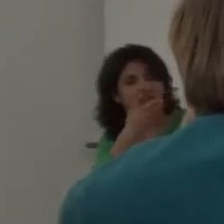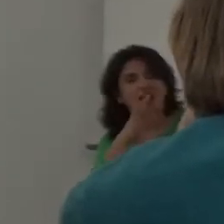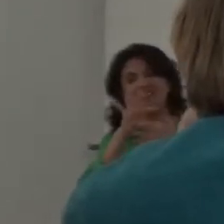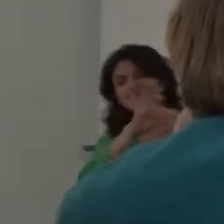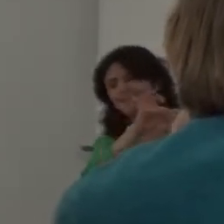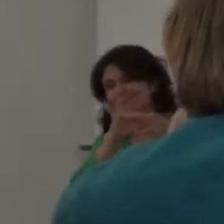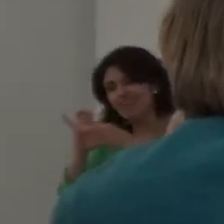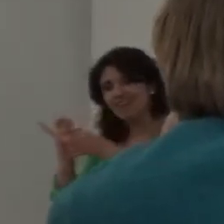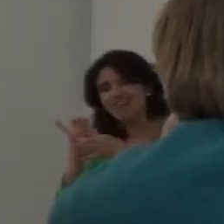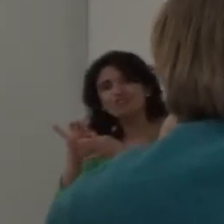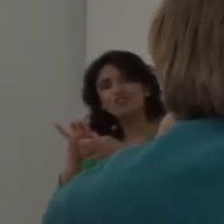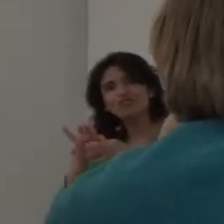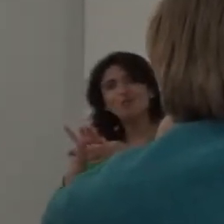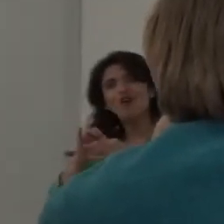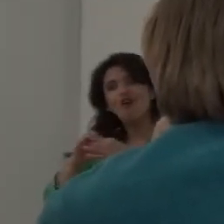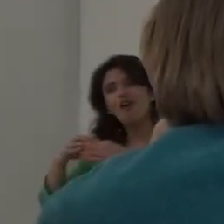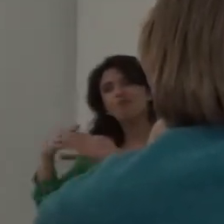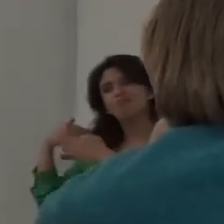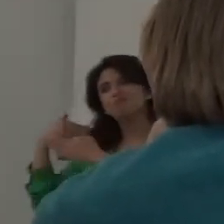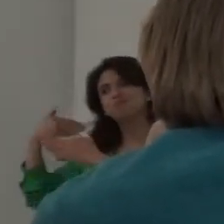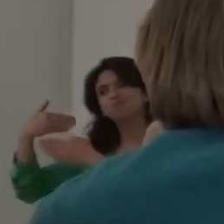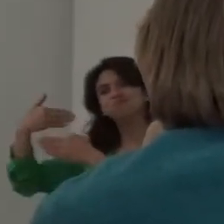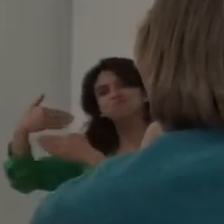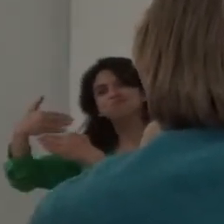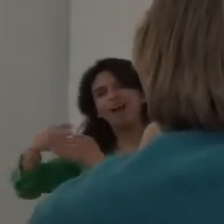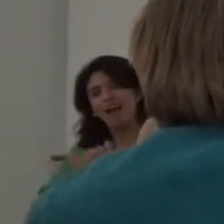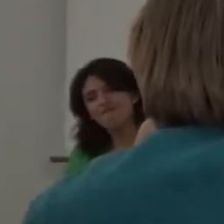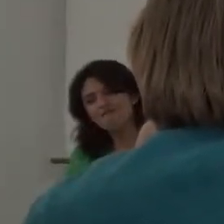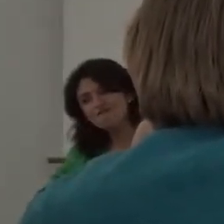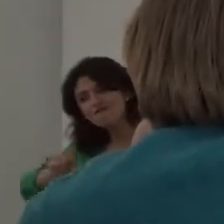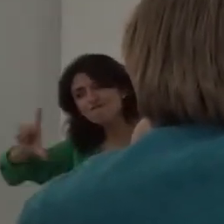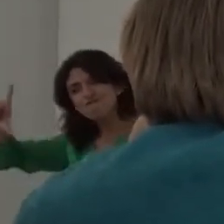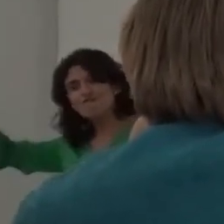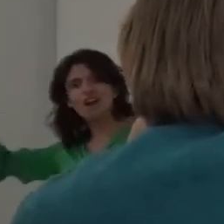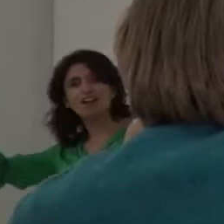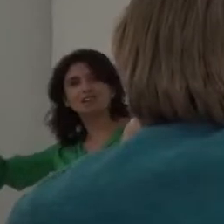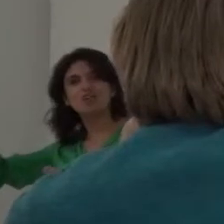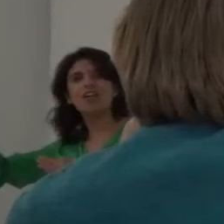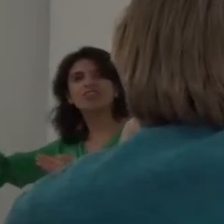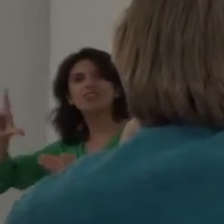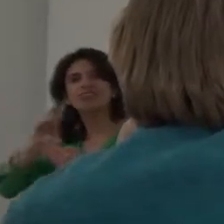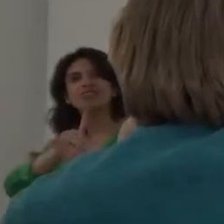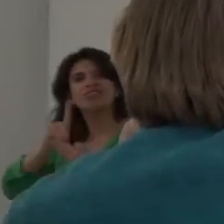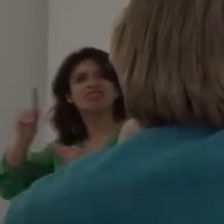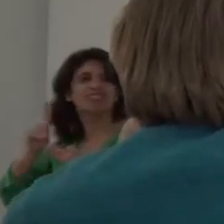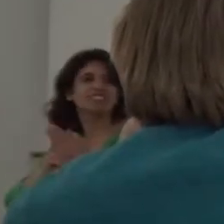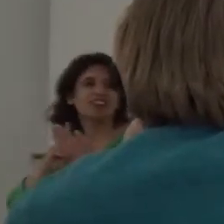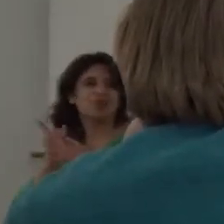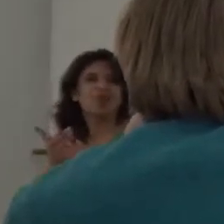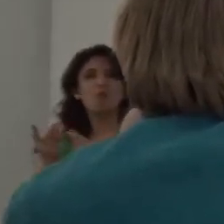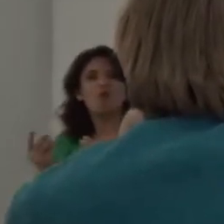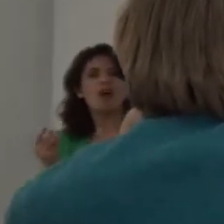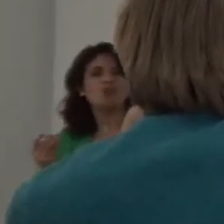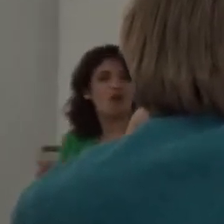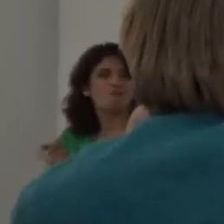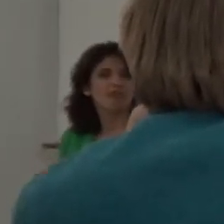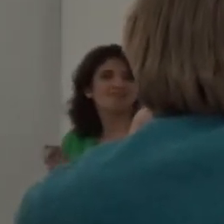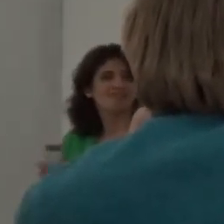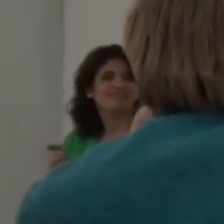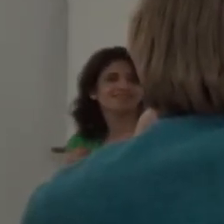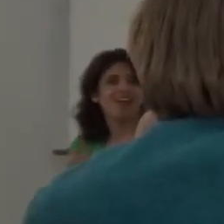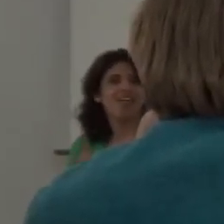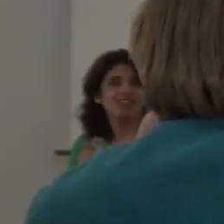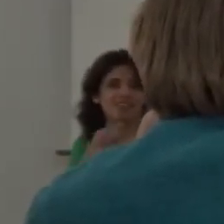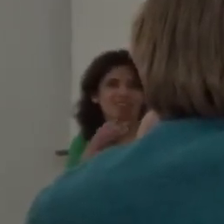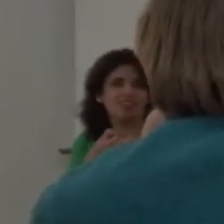la evolución del aprender el discurso narrativo. Para que es otro tipo de